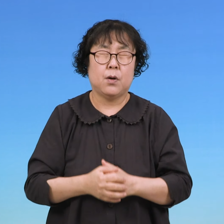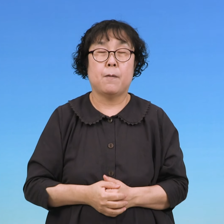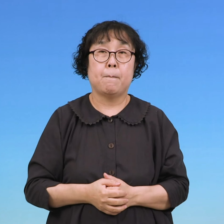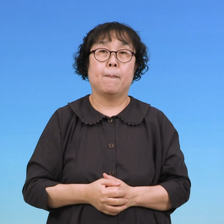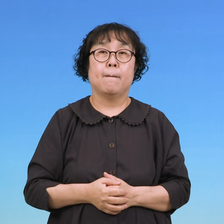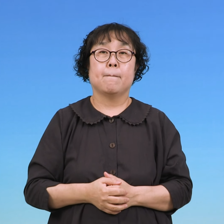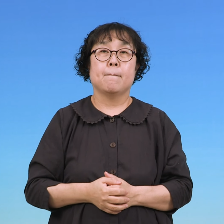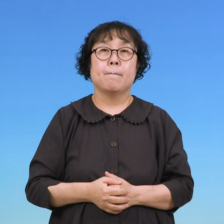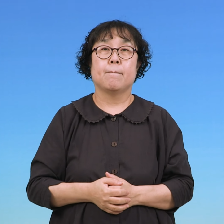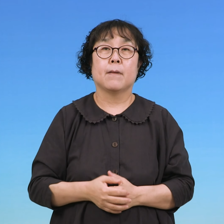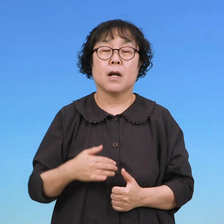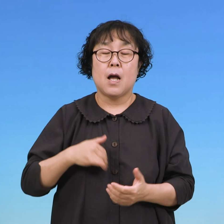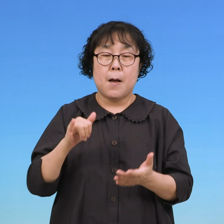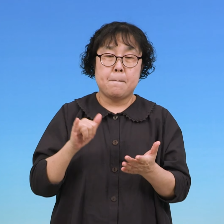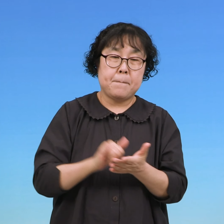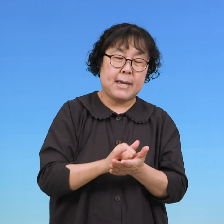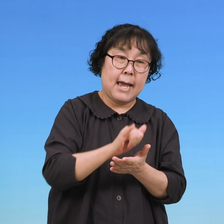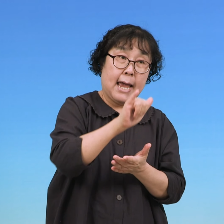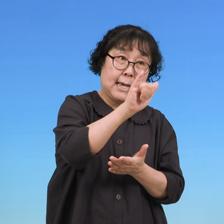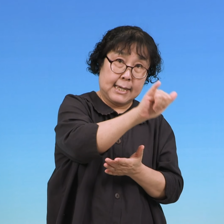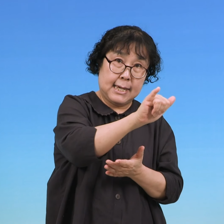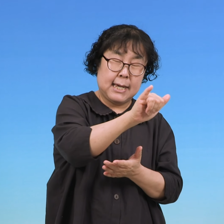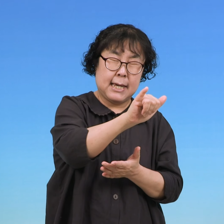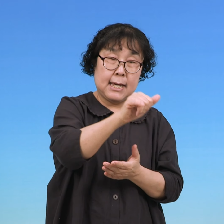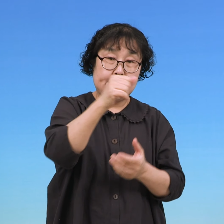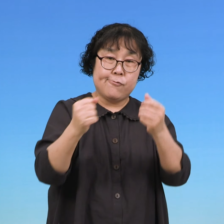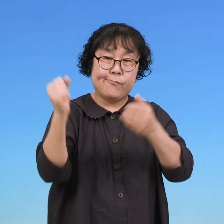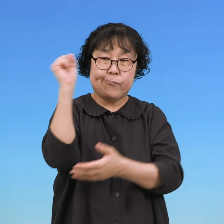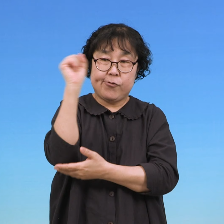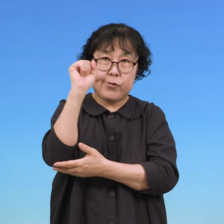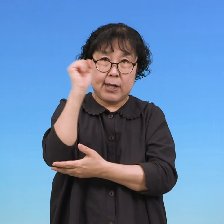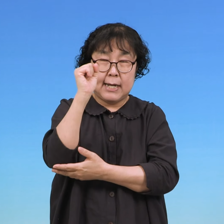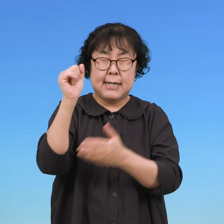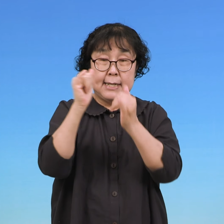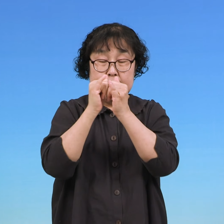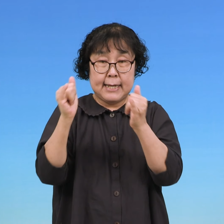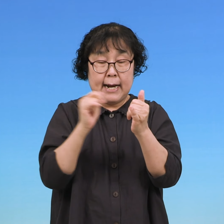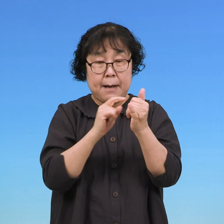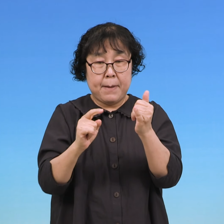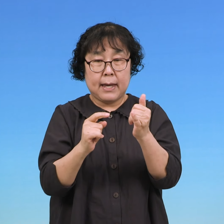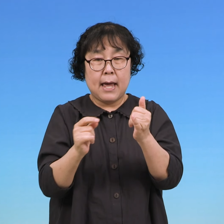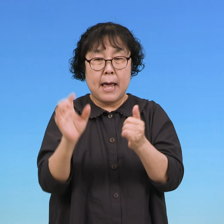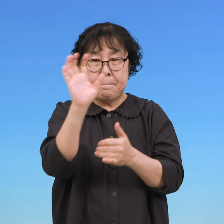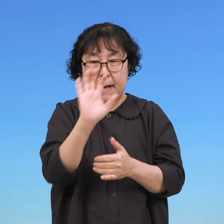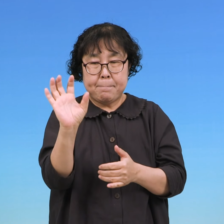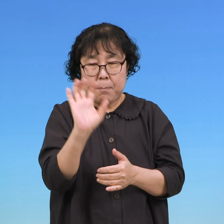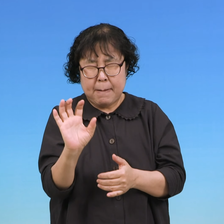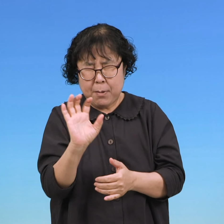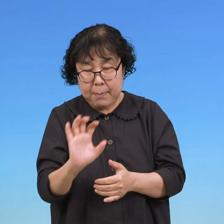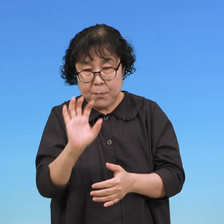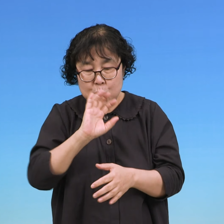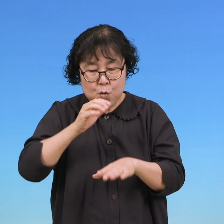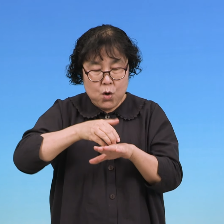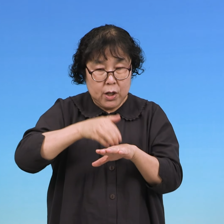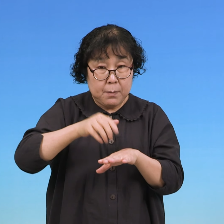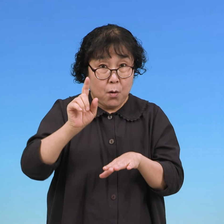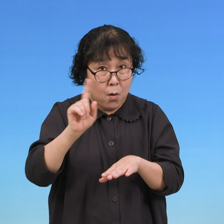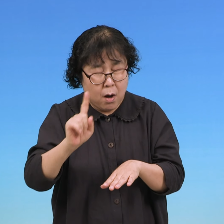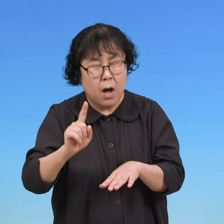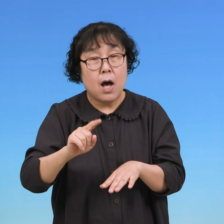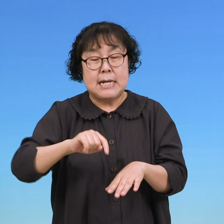교육을 받는데 그게 뭐냐 하니까요 자기 느낌으로 비행하지 말고 계기판의 지시대로 하는 비행 훈련을 한대요.